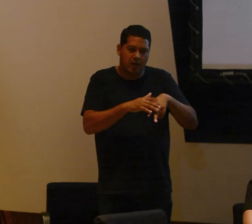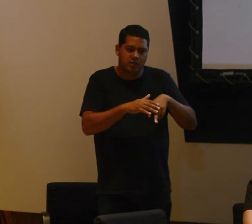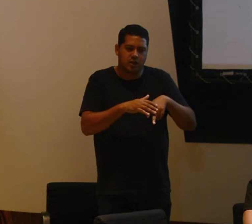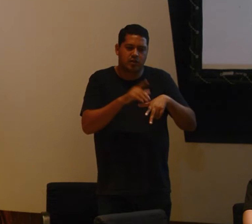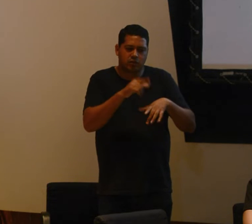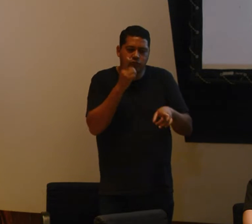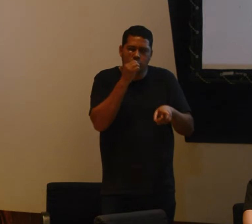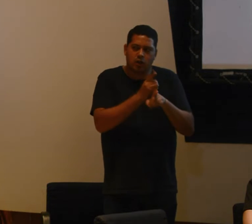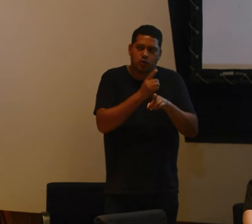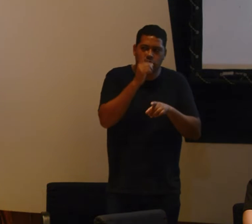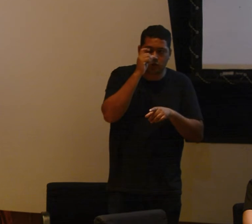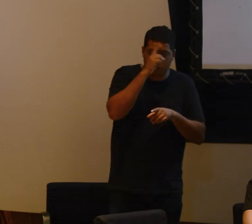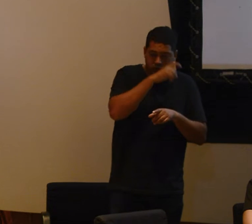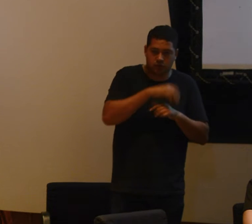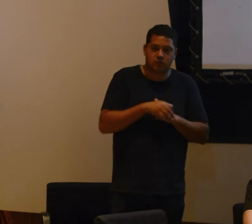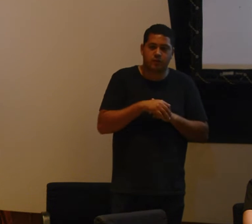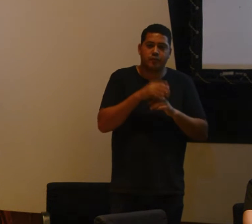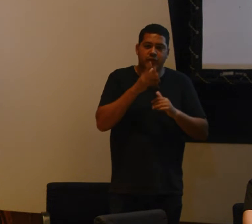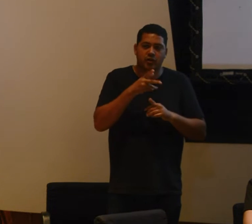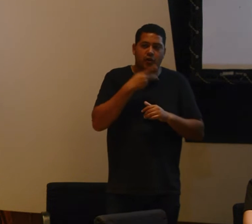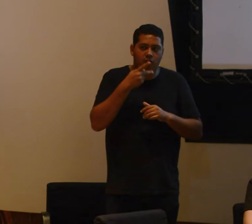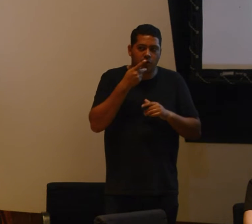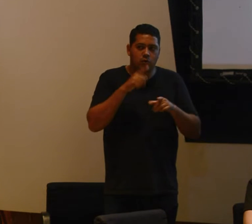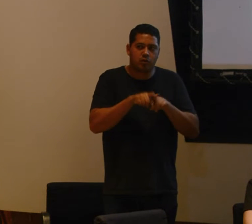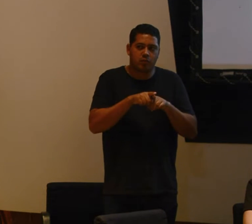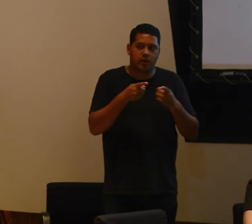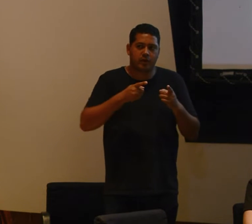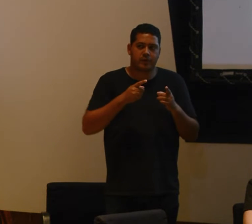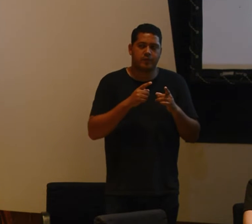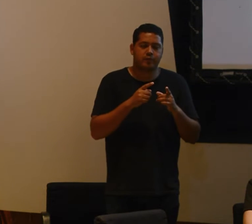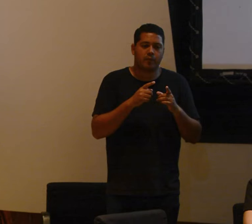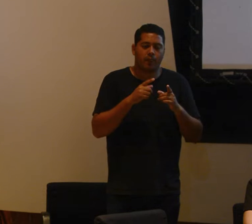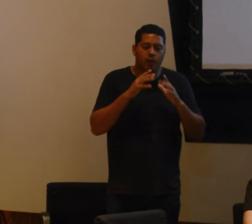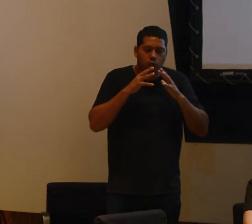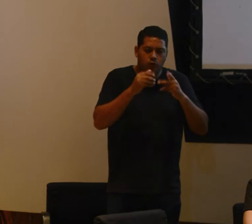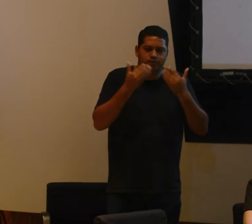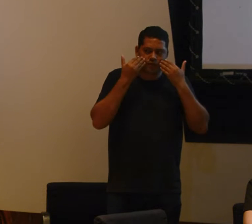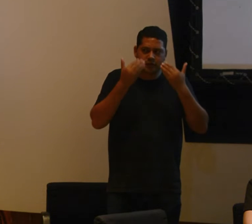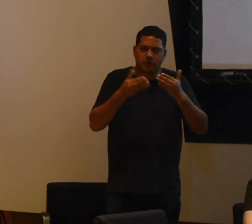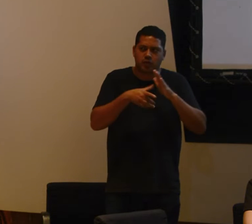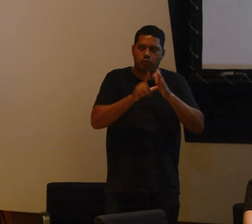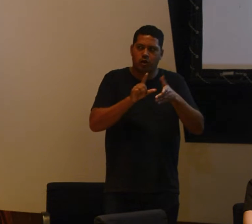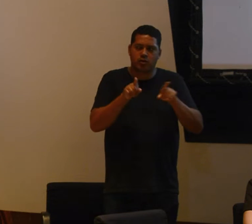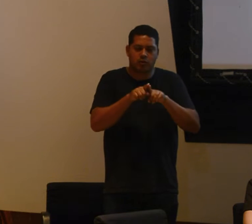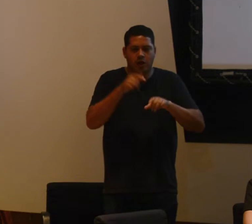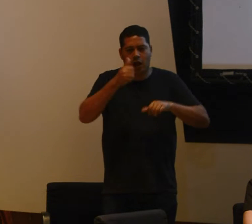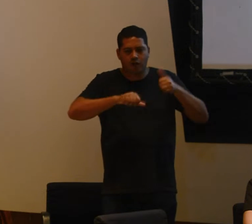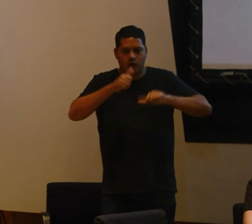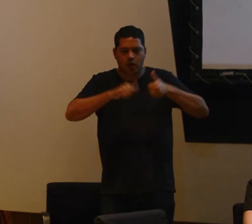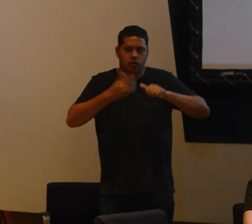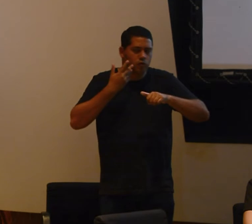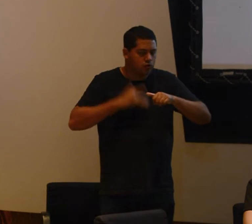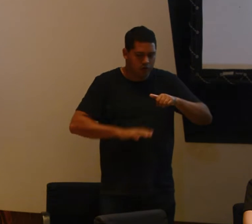diagnóstico difícil de ser traçado, como já foi falado em todas as apresentações anteriores, até na avaliação auditiva